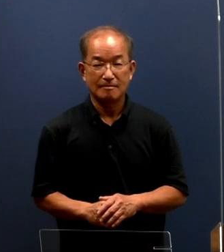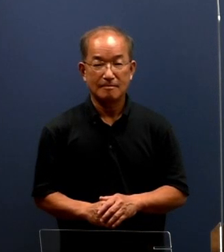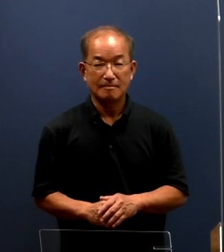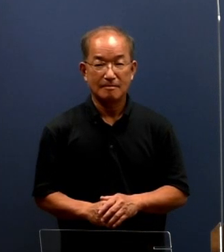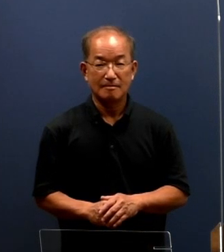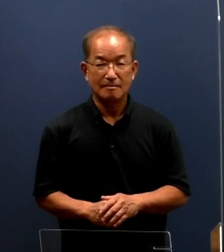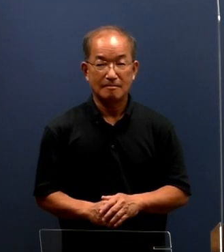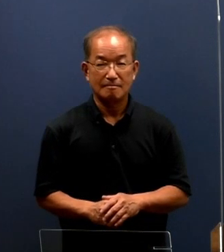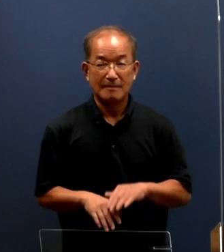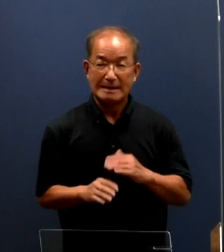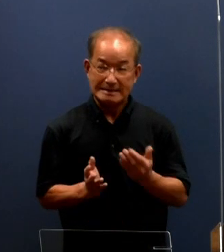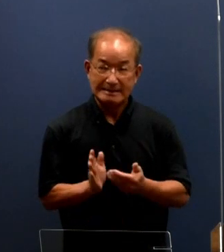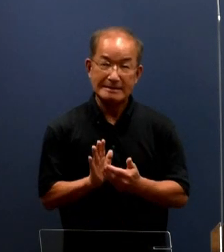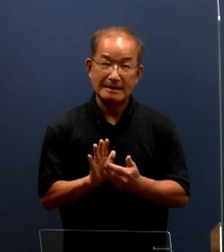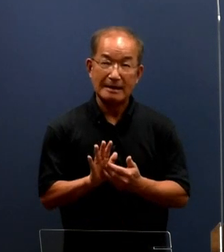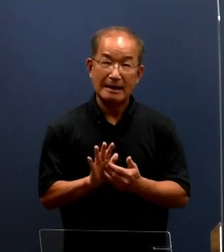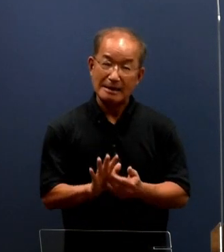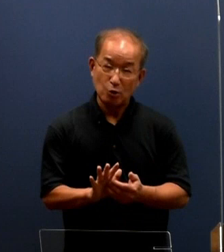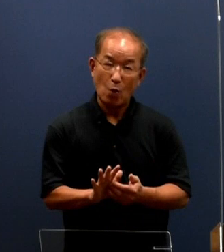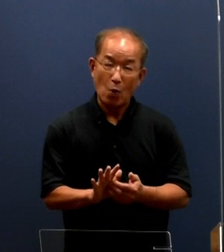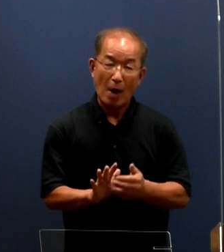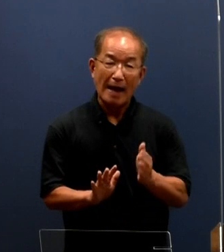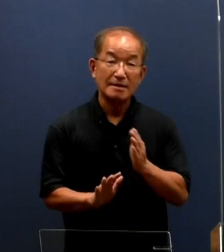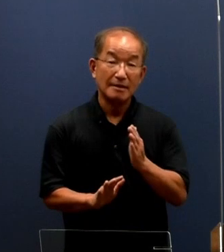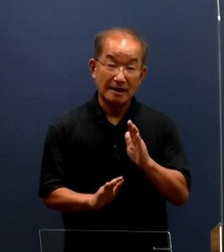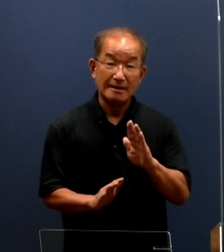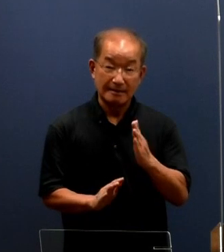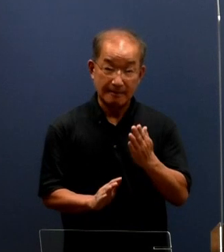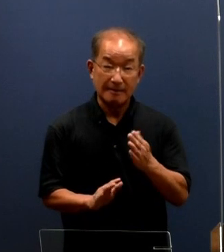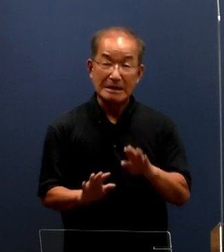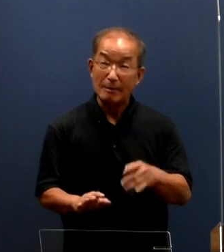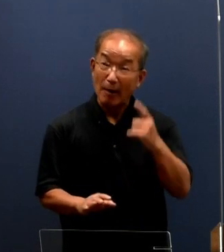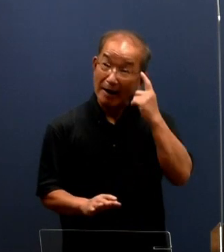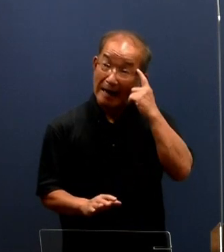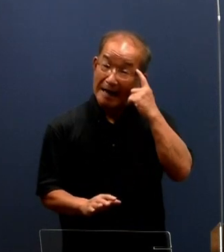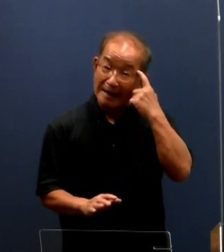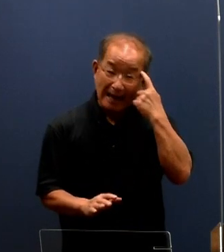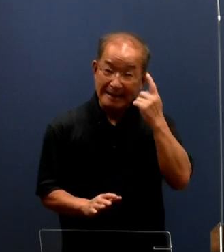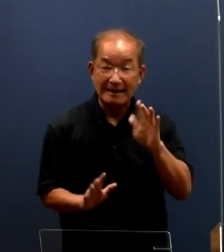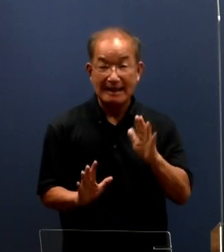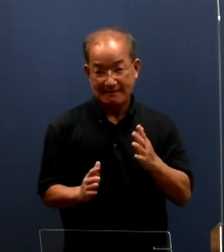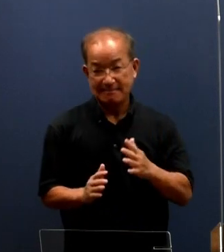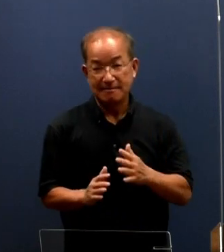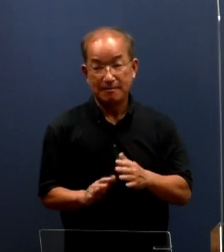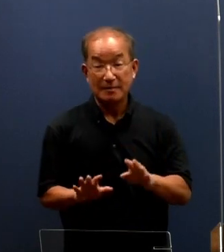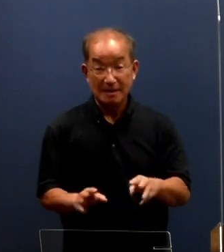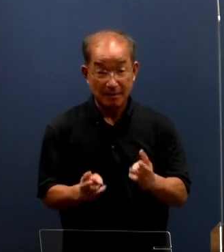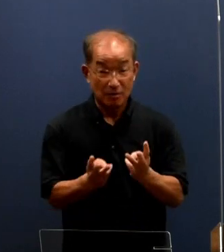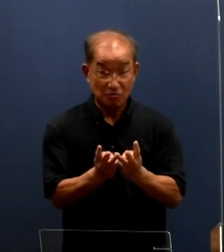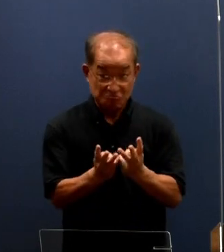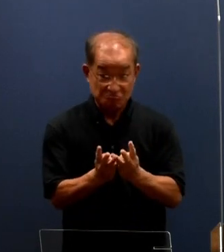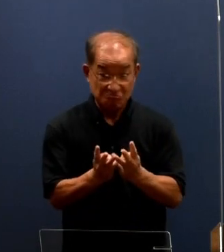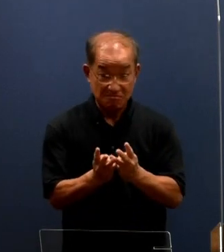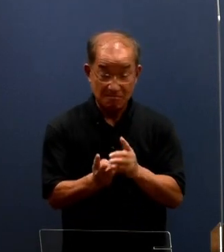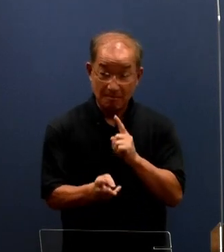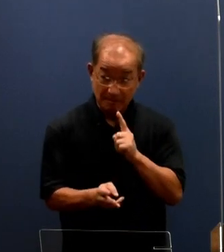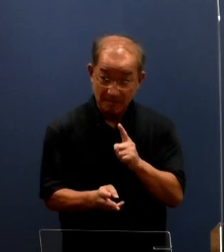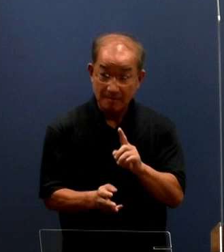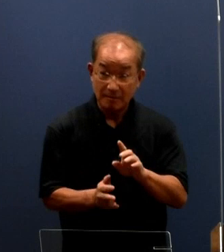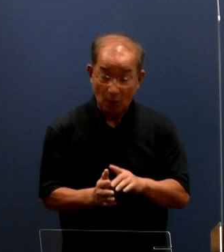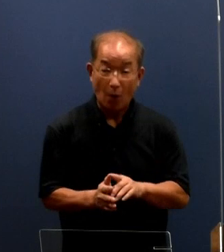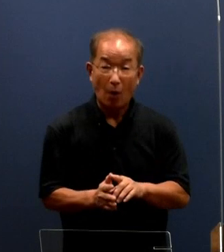完全には排除しないですけど、今のところは考えてないという、まあ、それでも今の数字を前提すると、ま